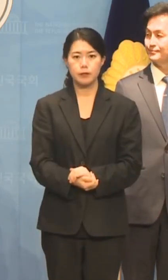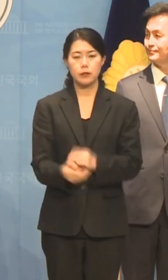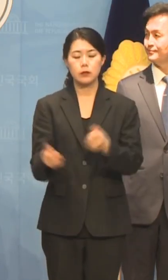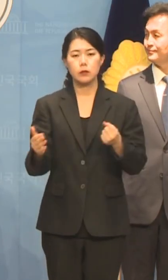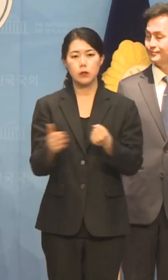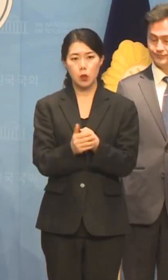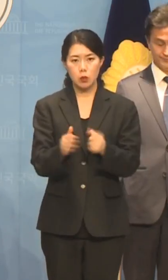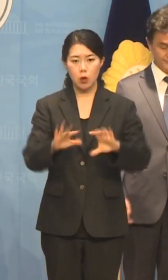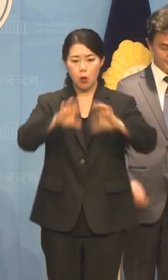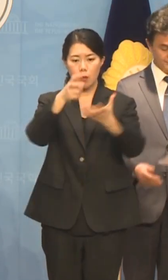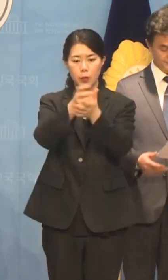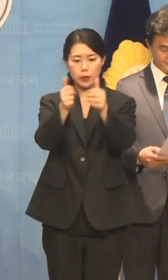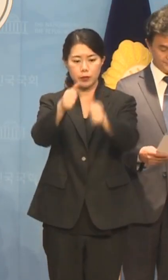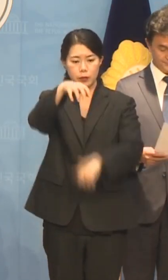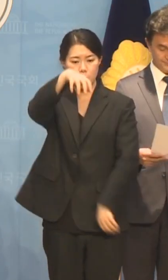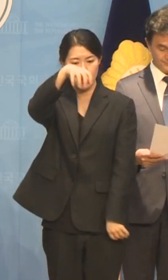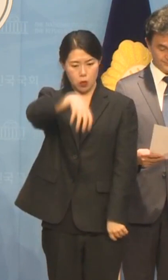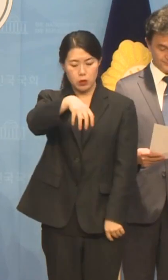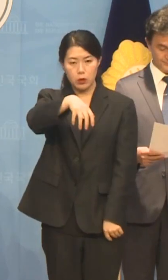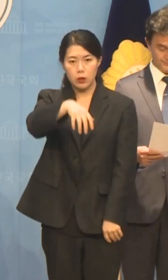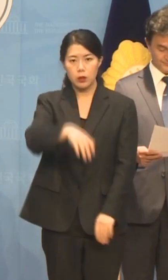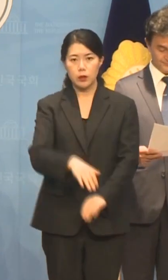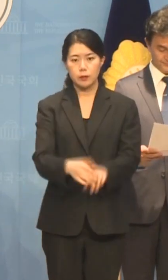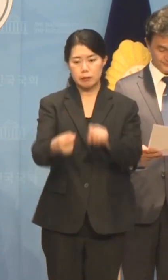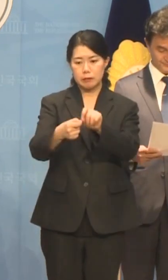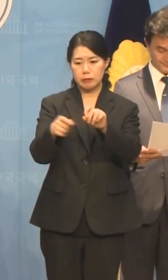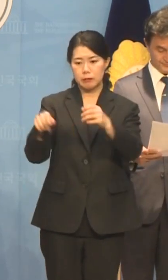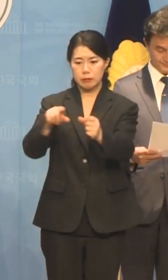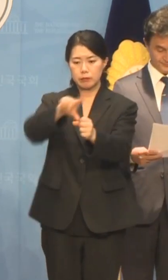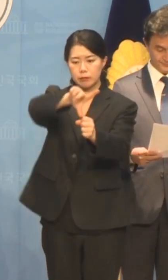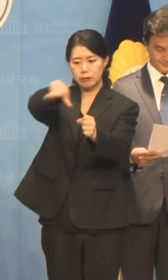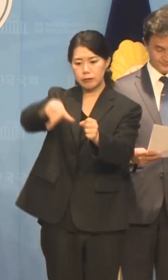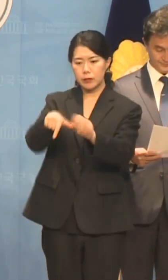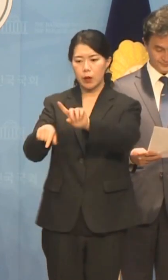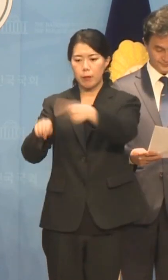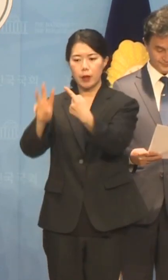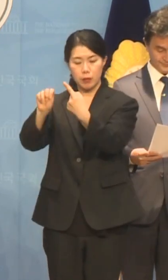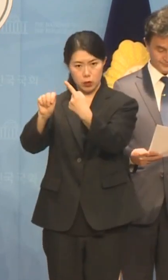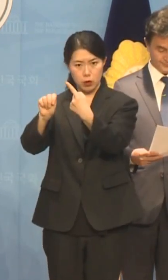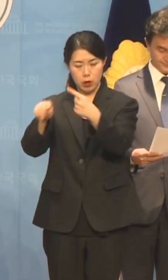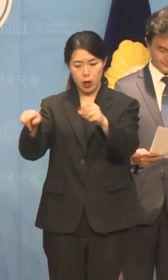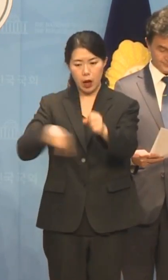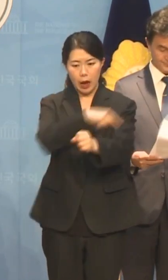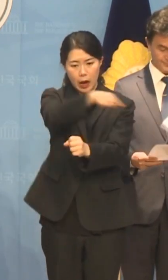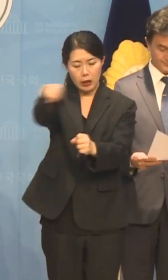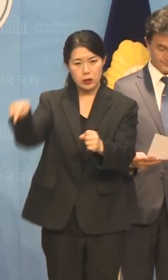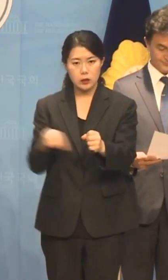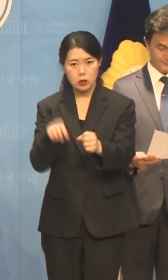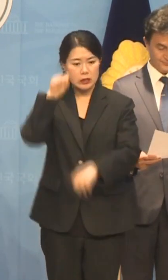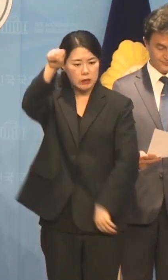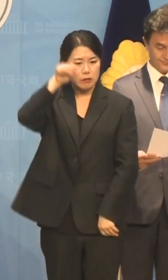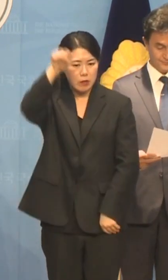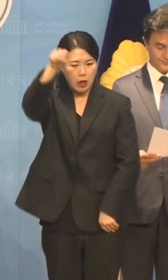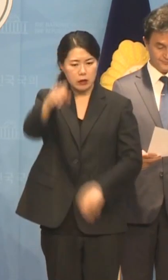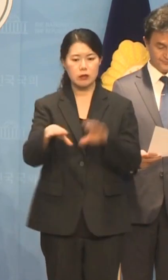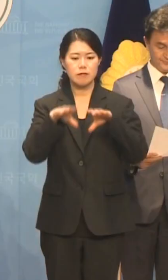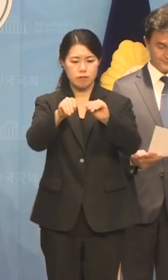위해 헌법재판소로부터 100m 이내에서는 집회가 법으로 금지되어